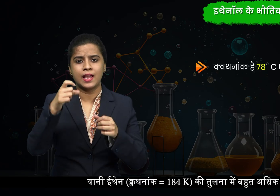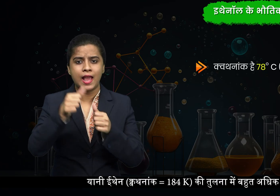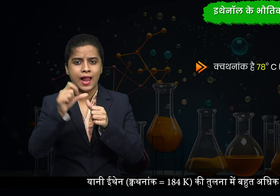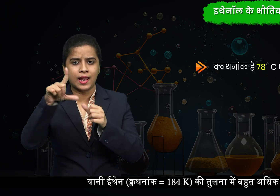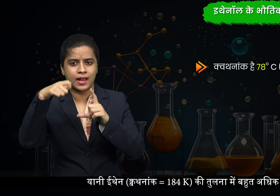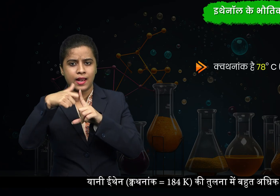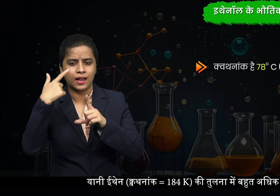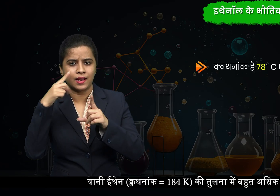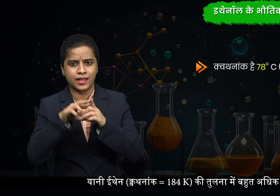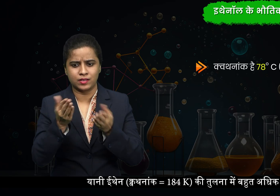क्वथनांक